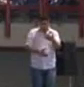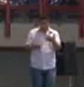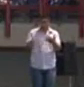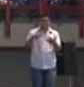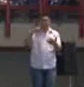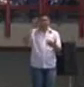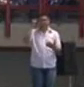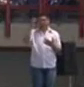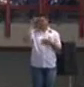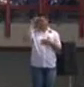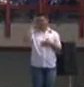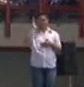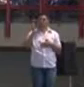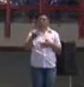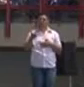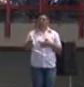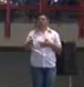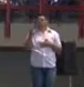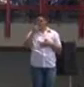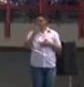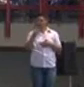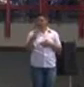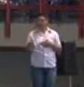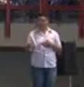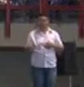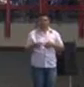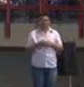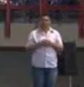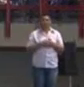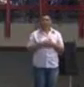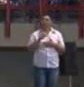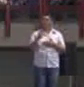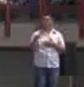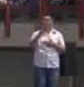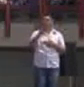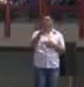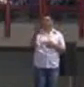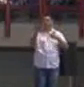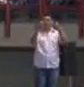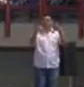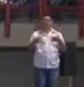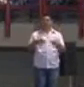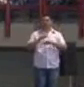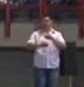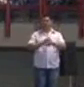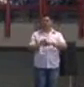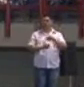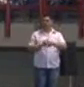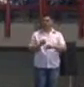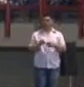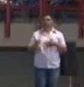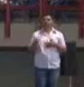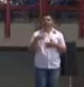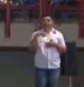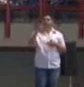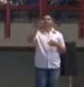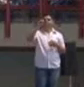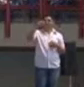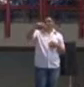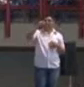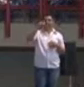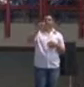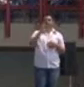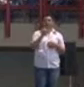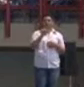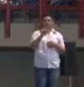essa fórmula que está aqui. Certo? Essa tabelinha. O que é que essa tabela indica para a gente? São os valores do seno, do cosseno e